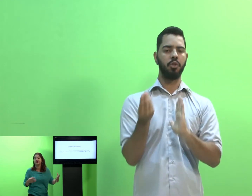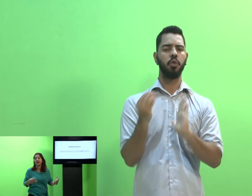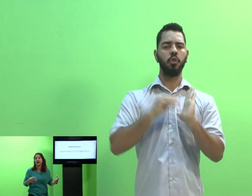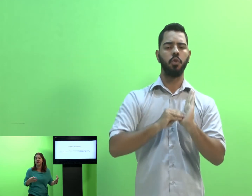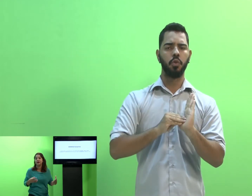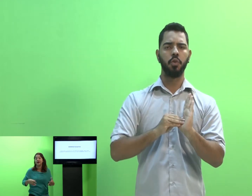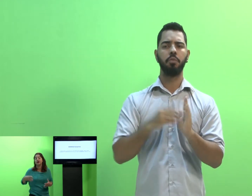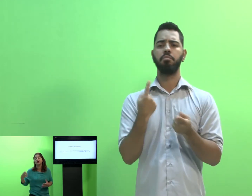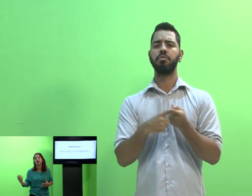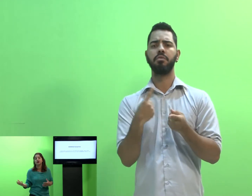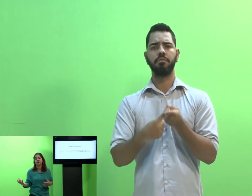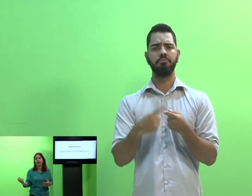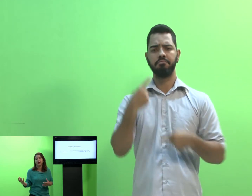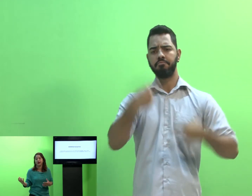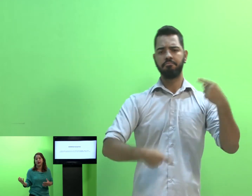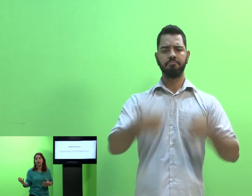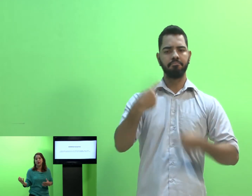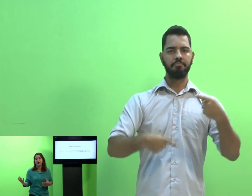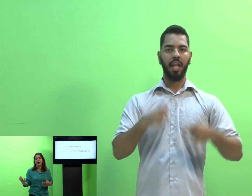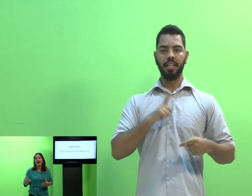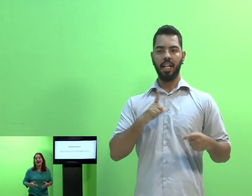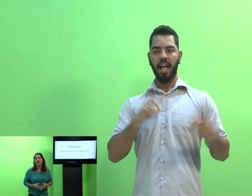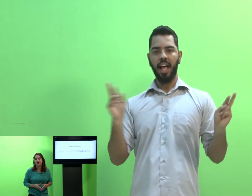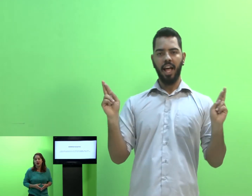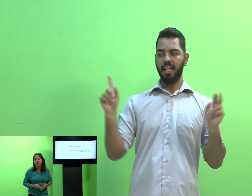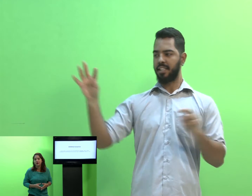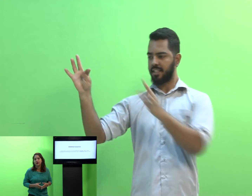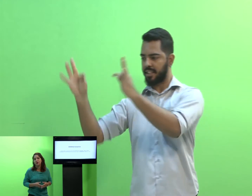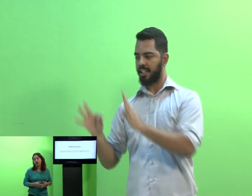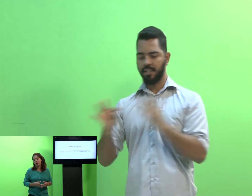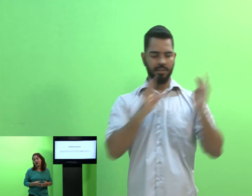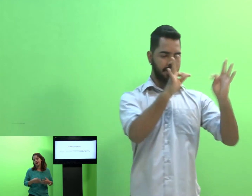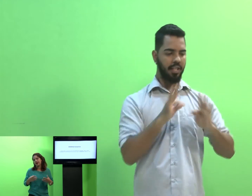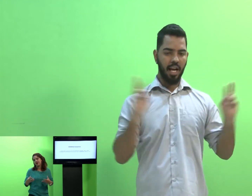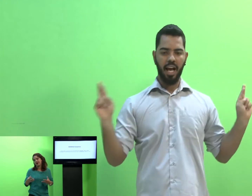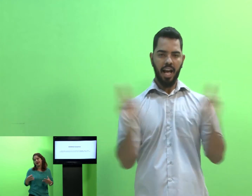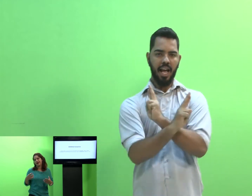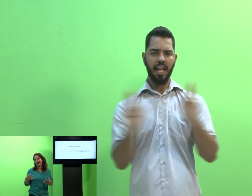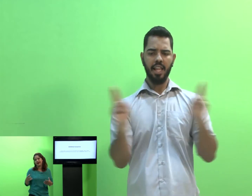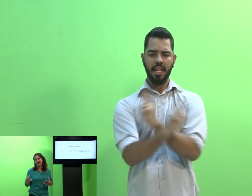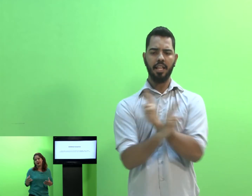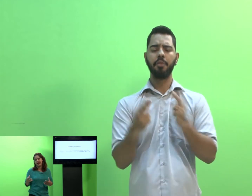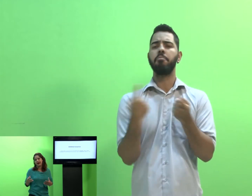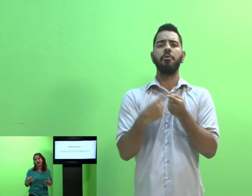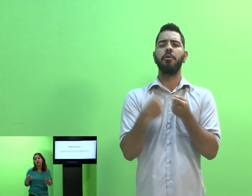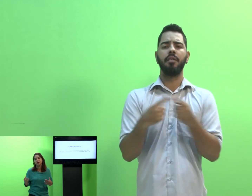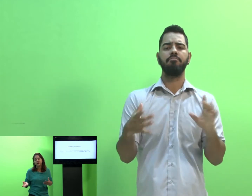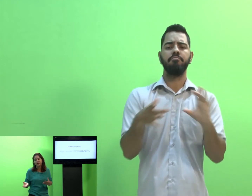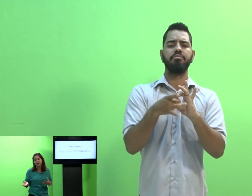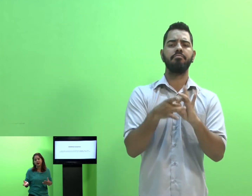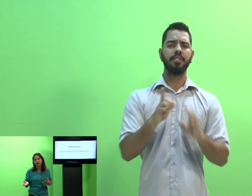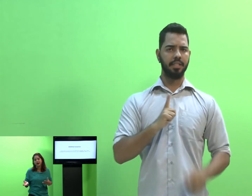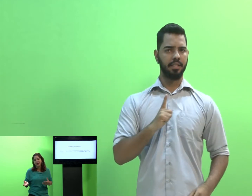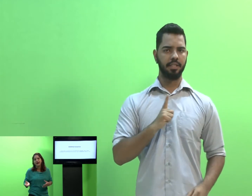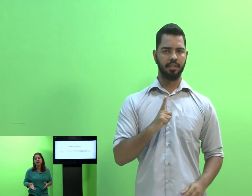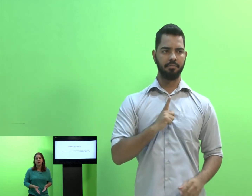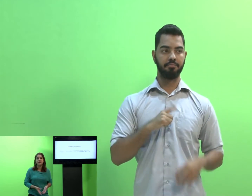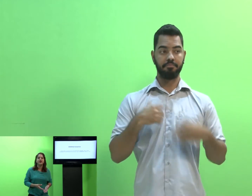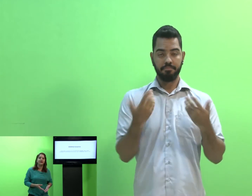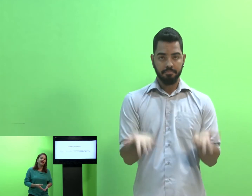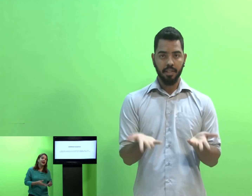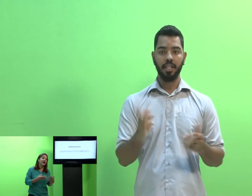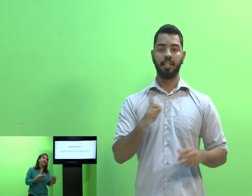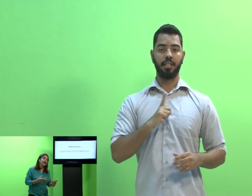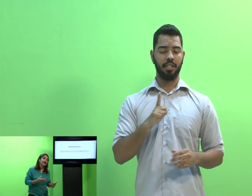diálogo entre um texto e outros contextos? As formas como ocorrem procedimentos intertextuais são muitas e